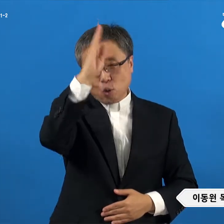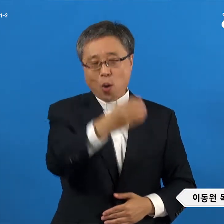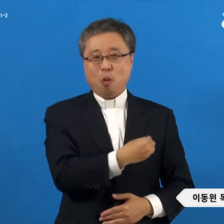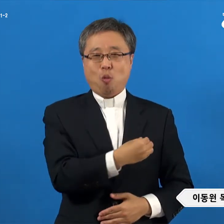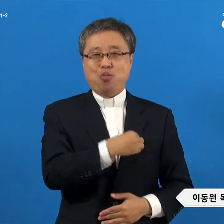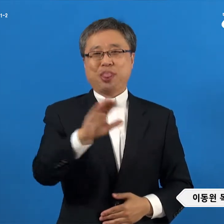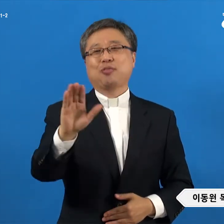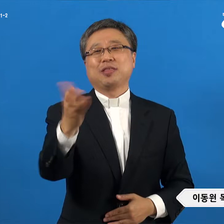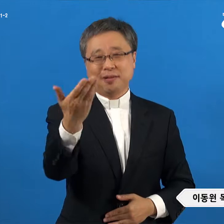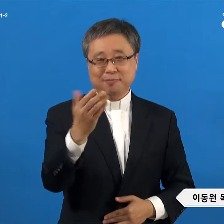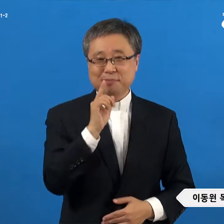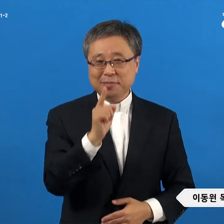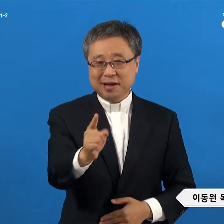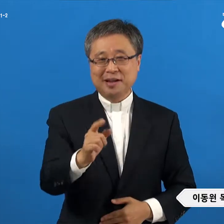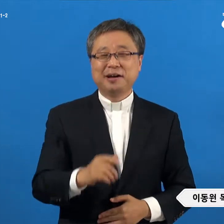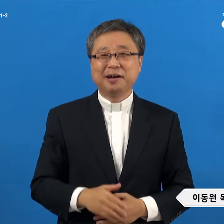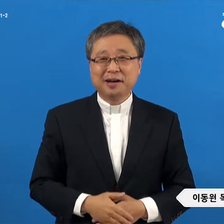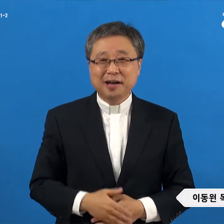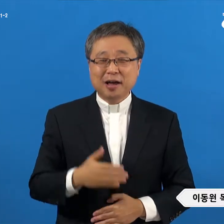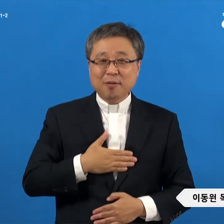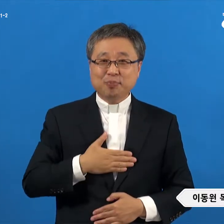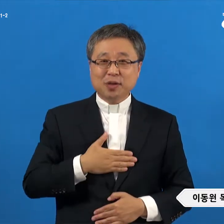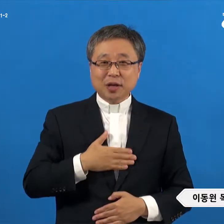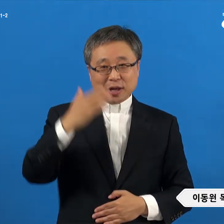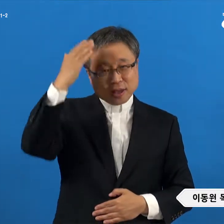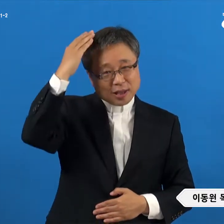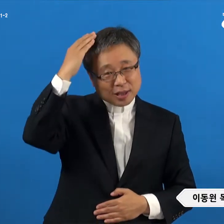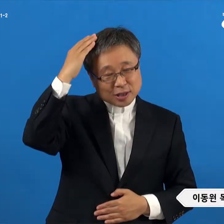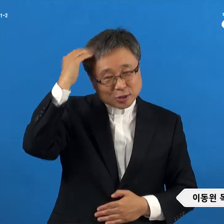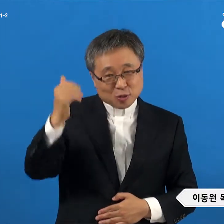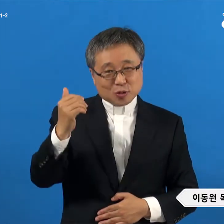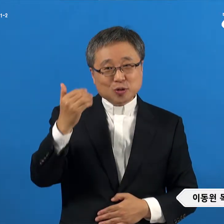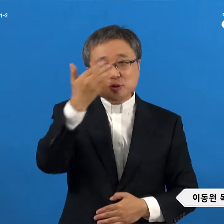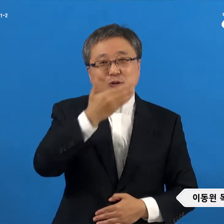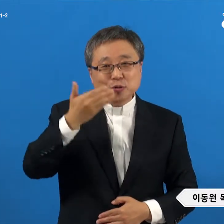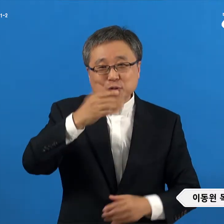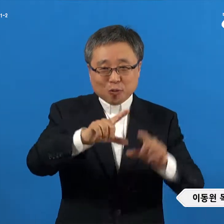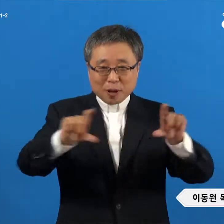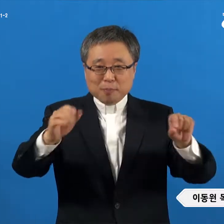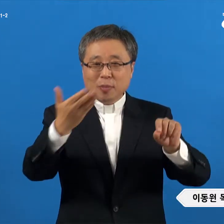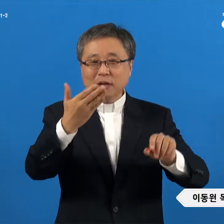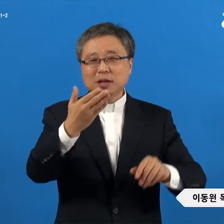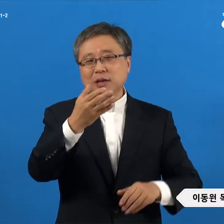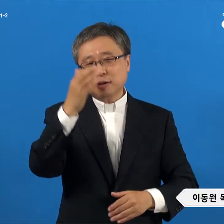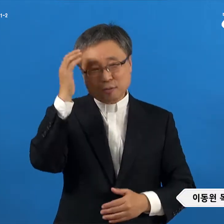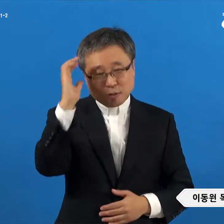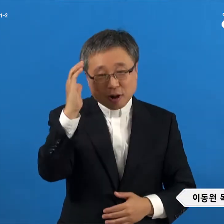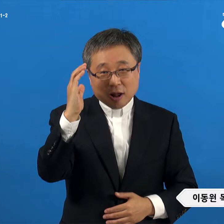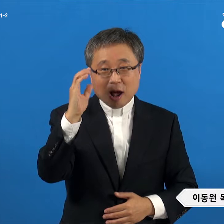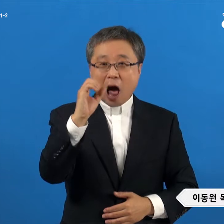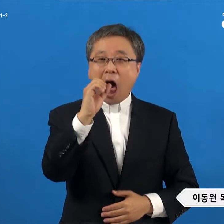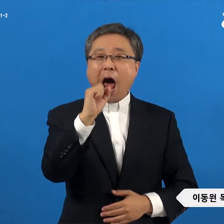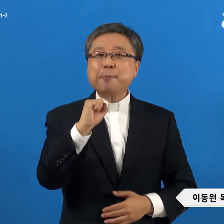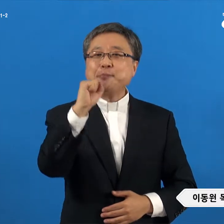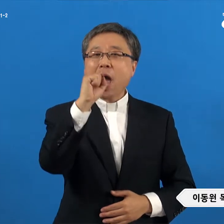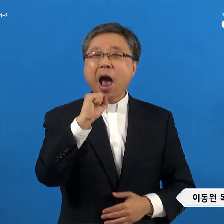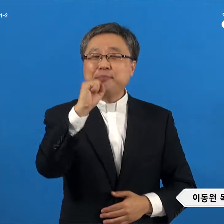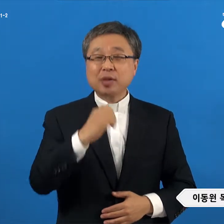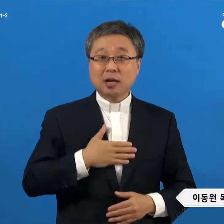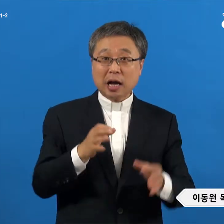말이에요. 이 초콜릿 이거 먹기가 곤란하잖아요. 예. 더군다나 아이스크림. 나는 가게만 지나가면